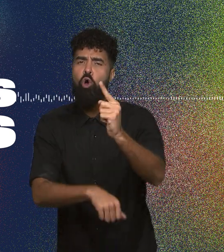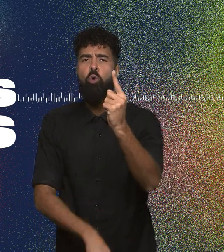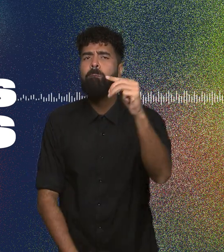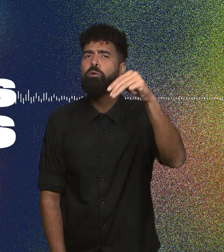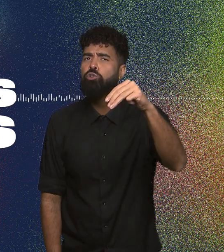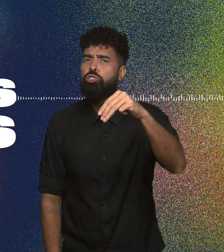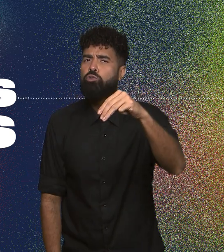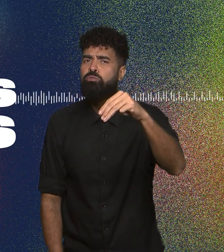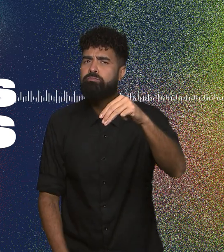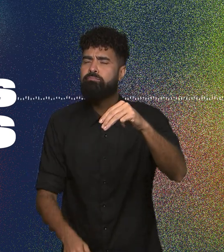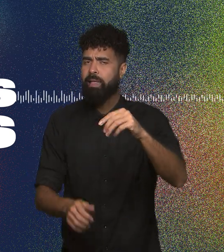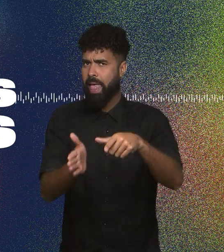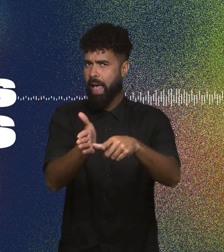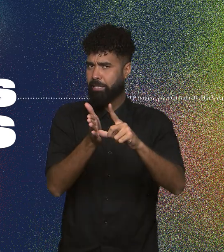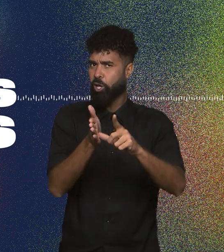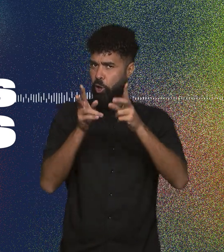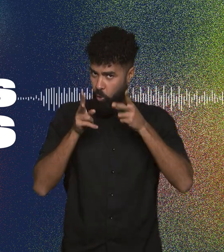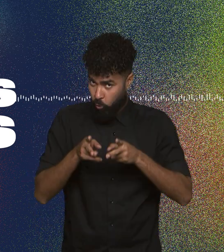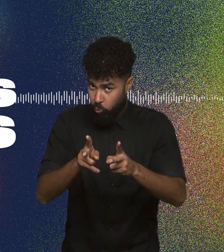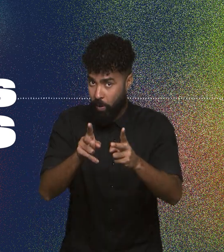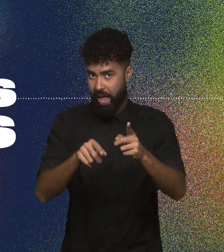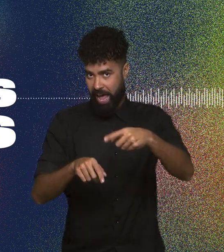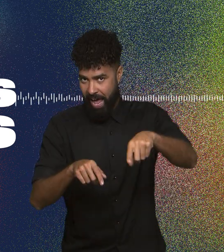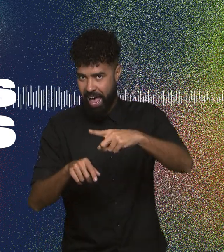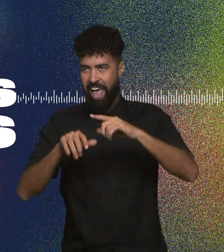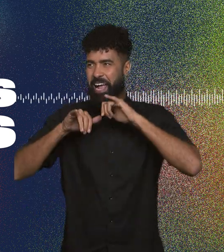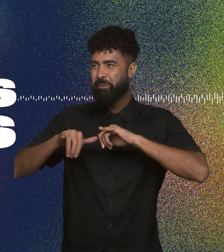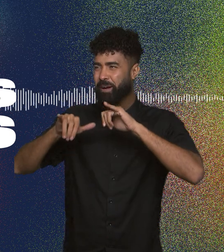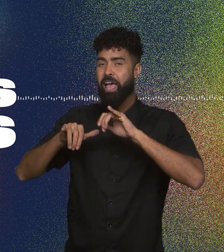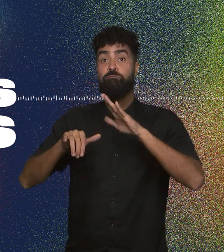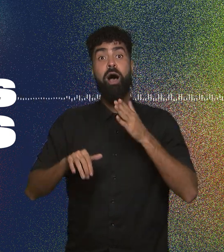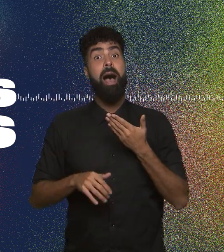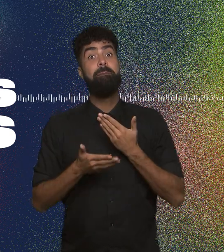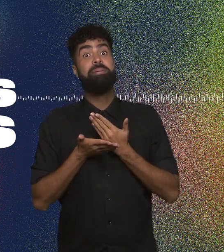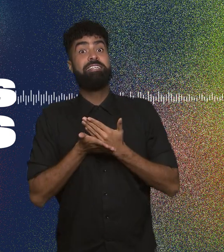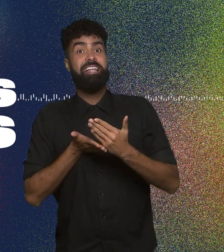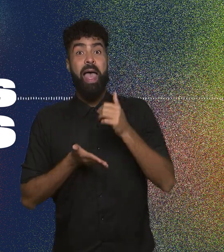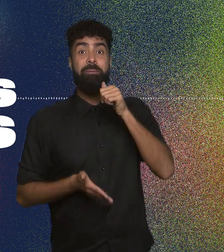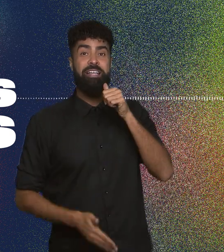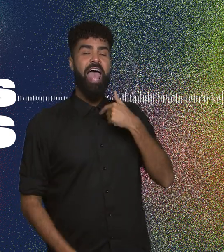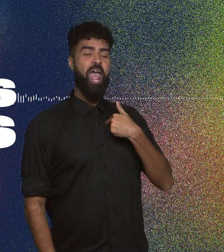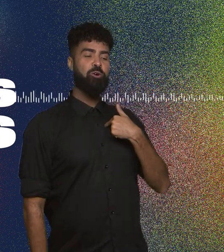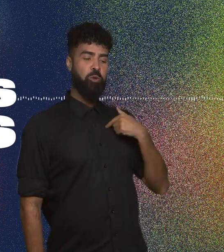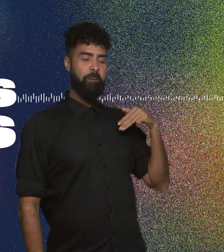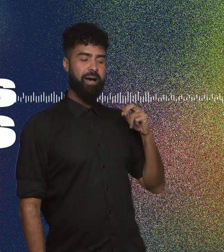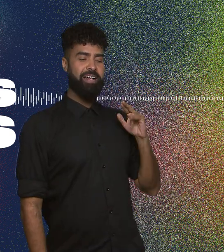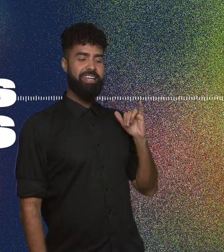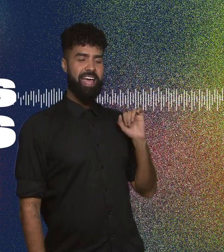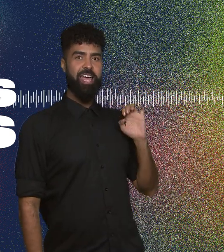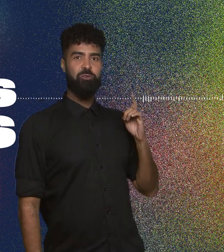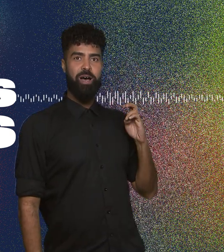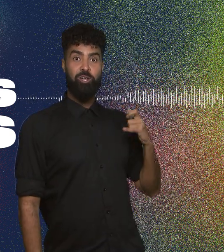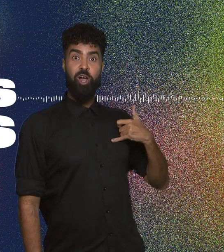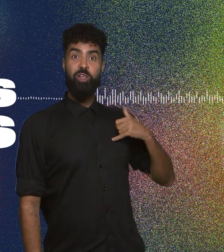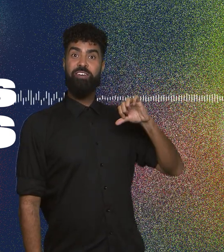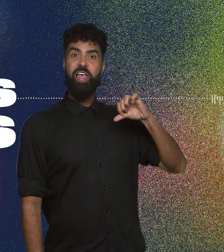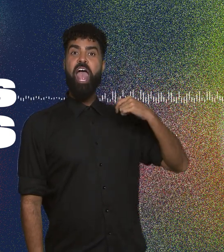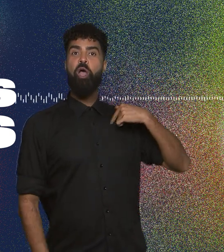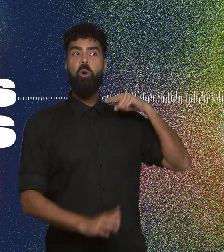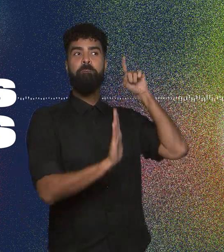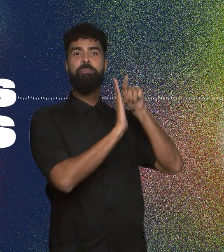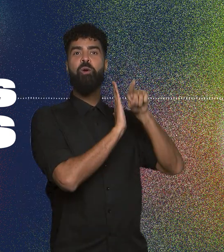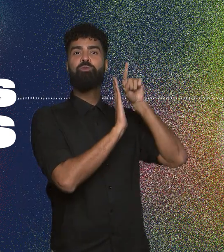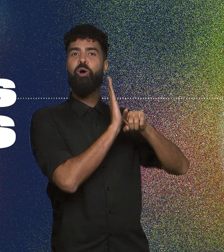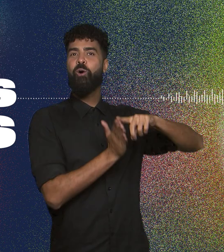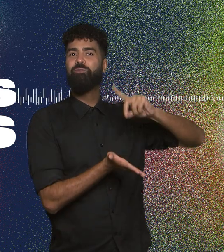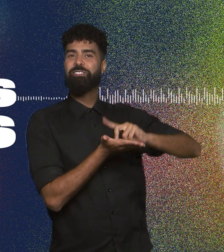Antes de continuar com a campanha, vamos nos apresentar, né? Eu sou a Maria Eduarda, tenho 9 anos, sou a apresentadora oficial aqui do podcast